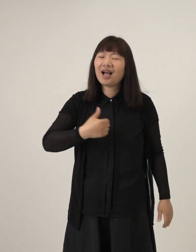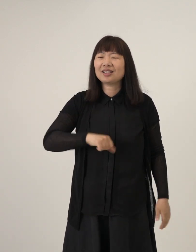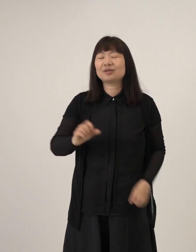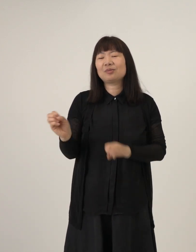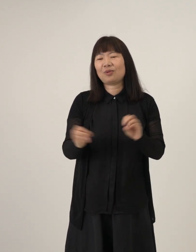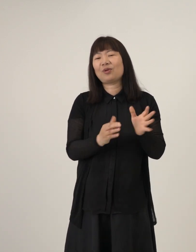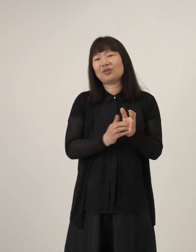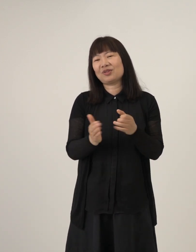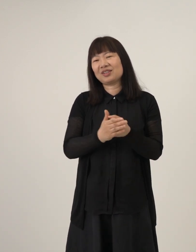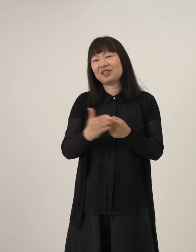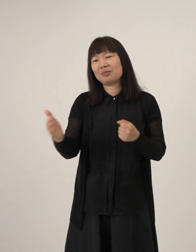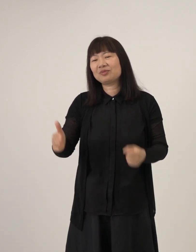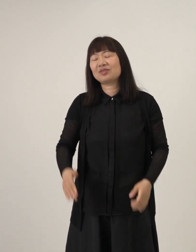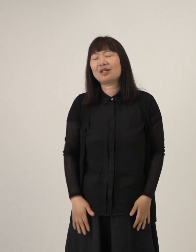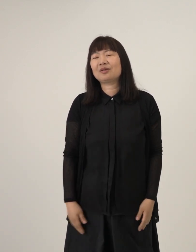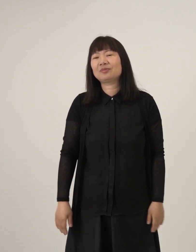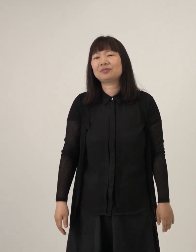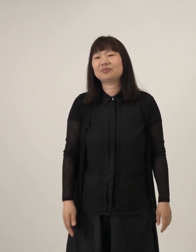버려진 대가로.